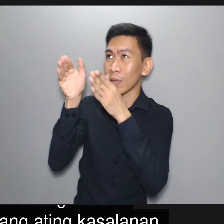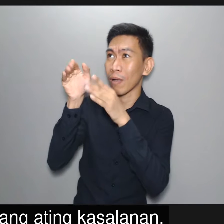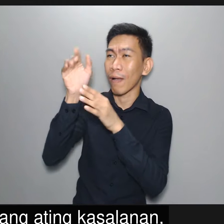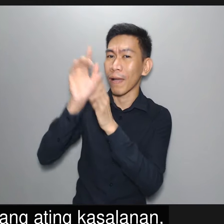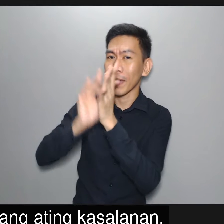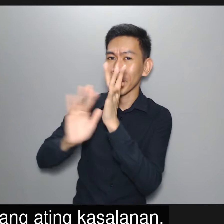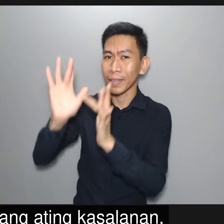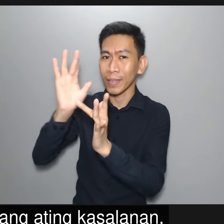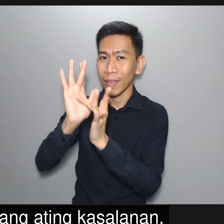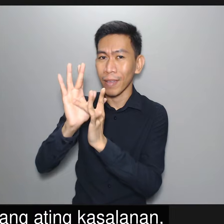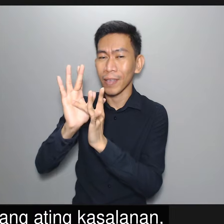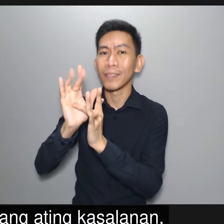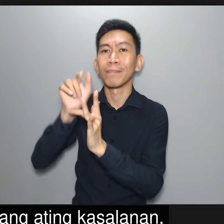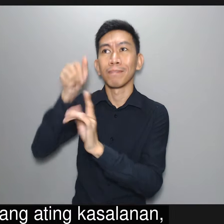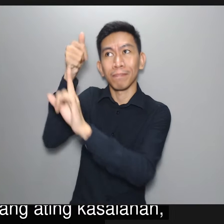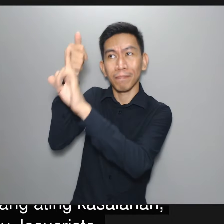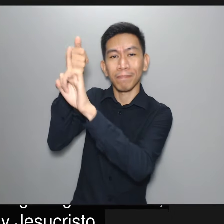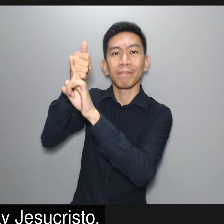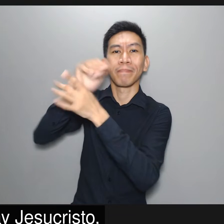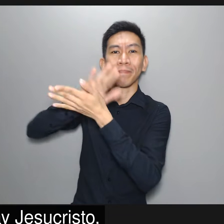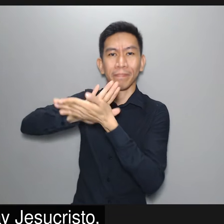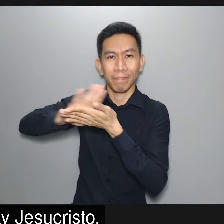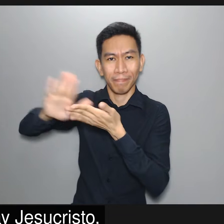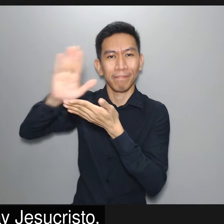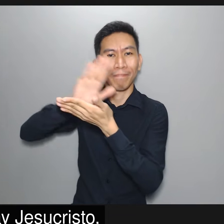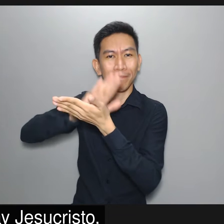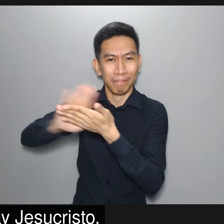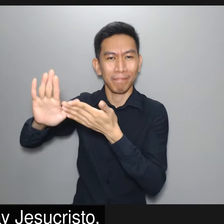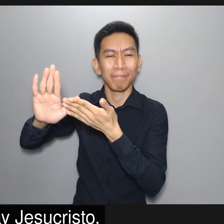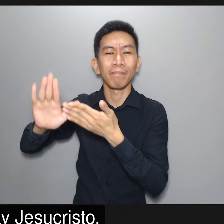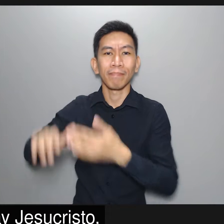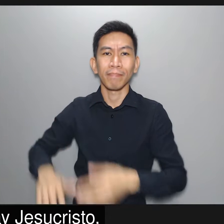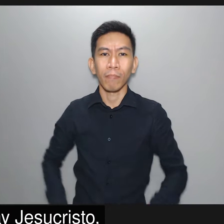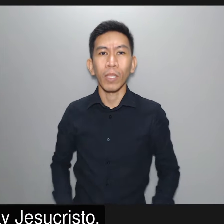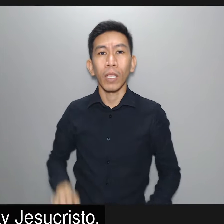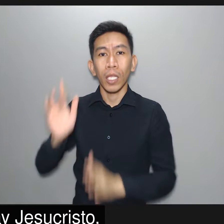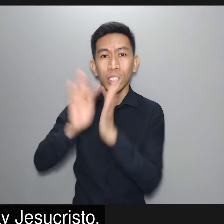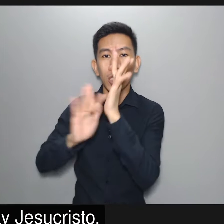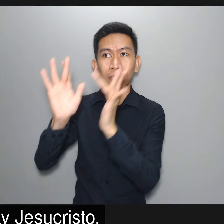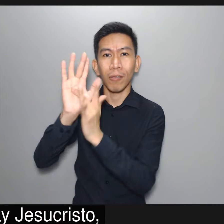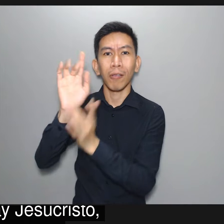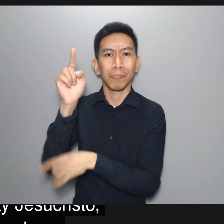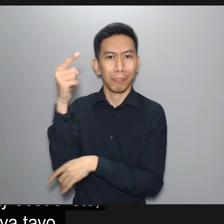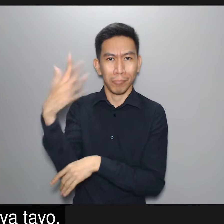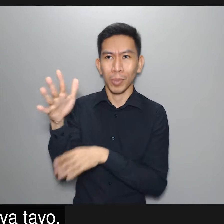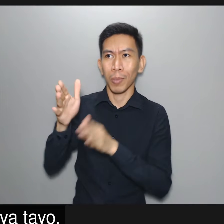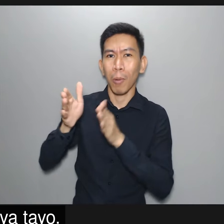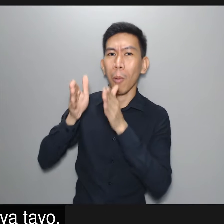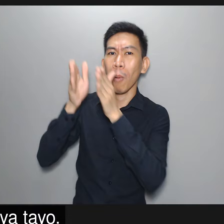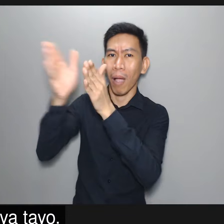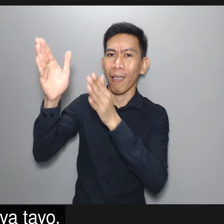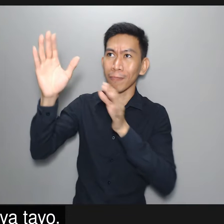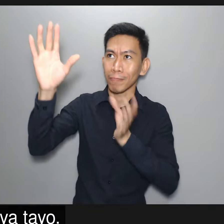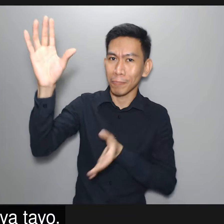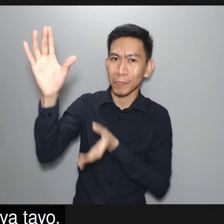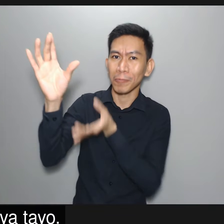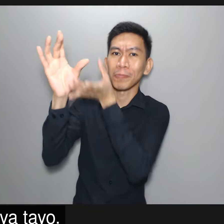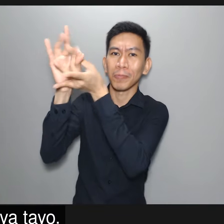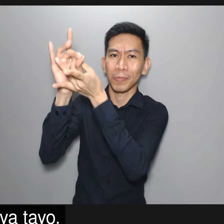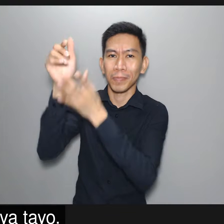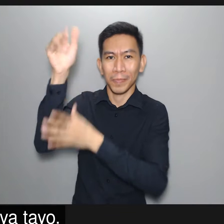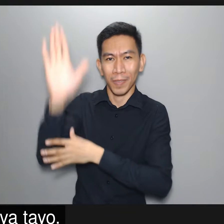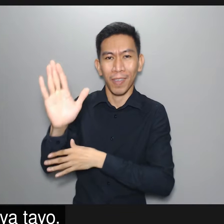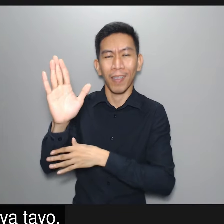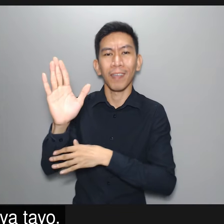Jesucristo, lilinisin niya tayo. Si Jesus ang tanging daan pabalik sa Diyos. Dapat tayong makaramdam